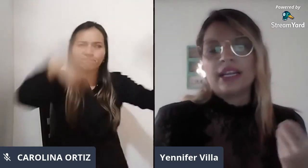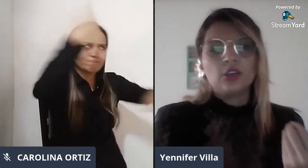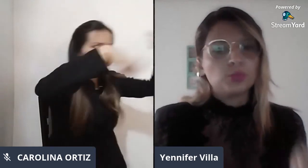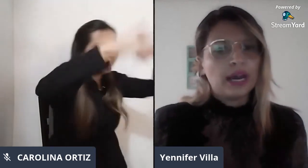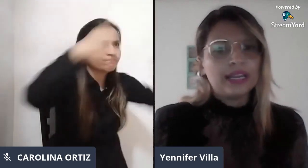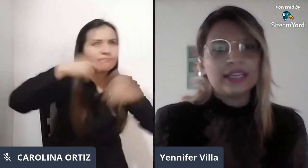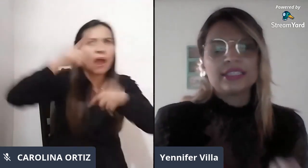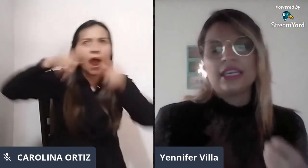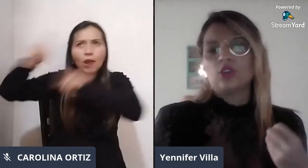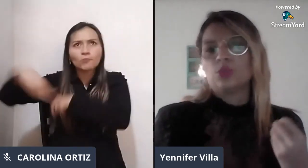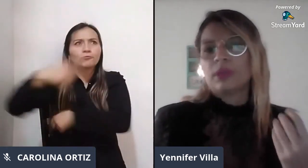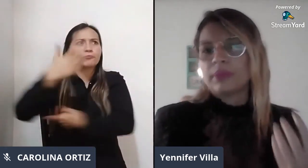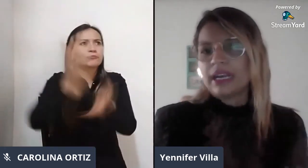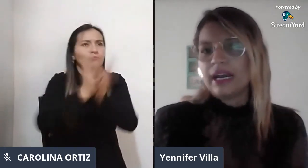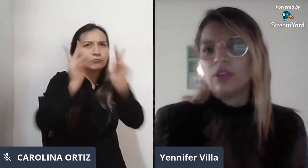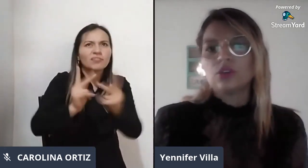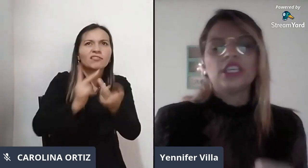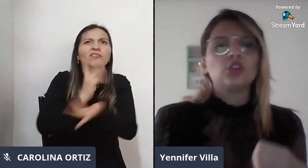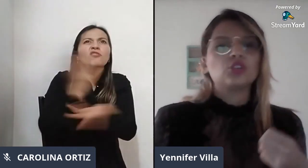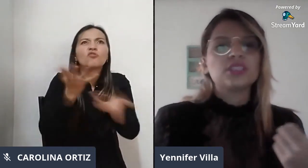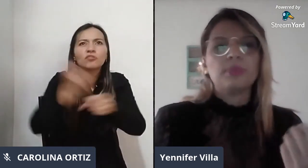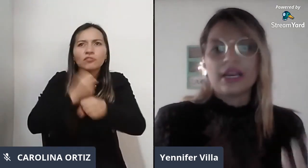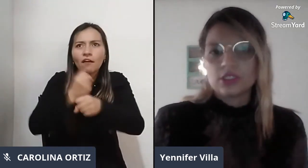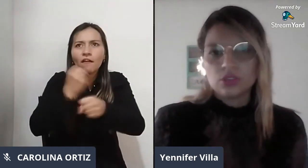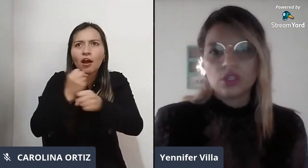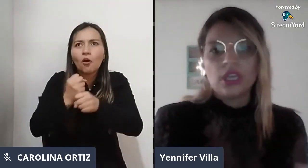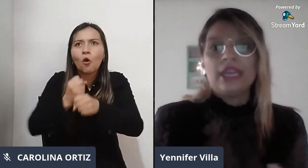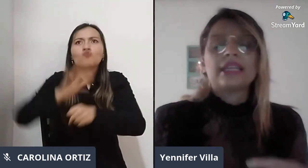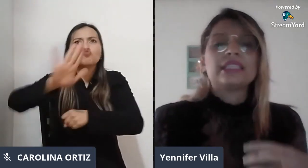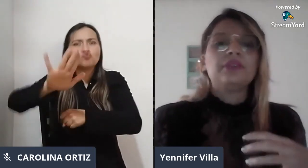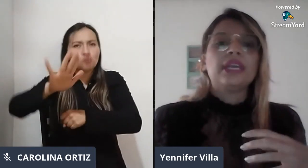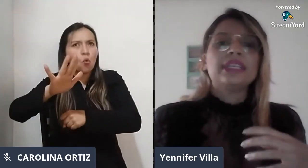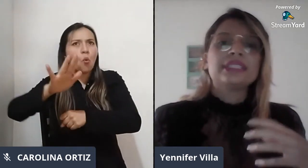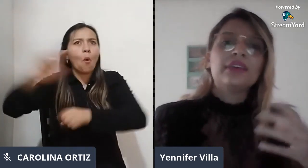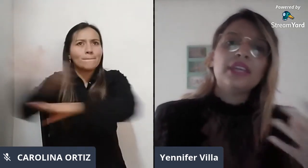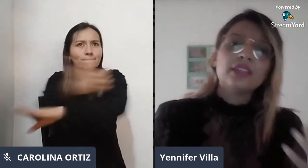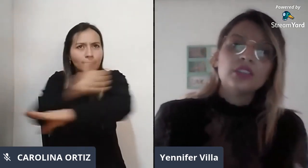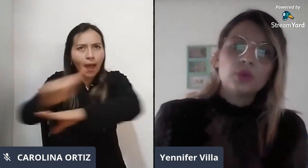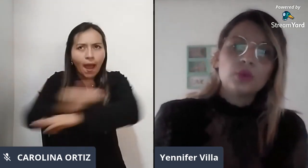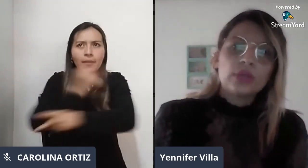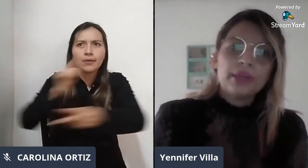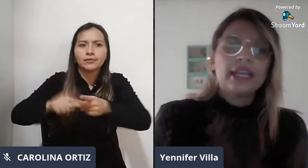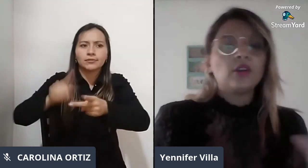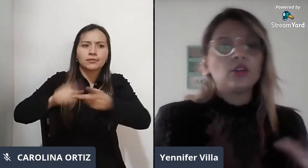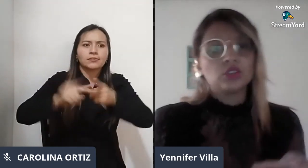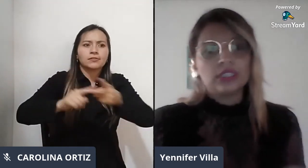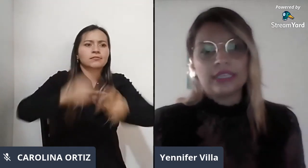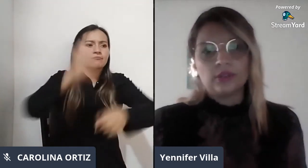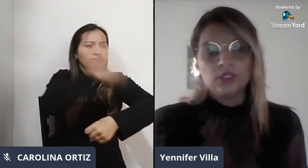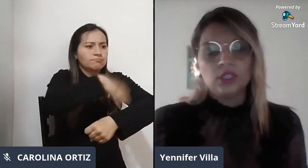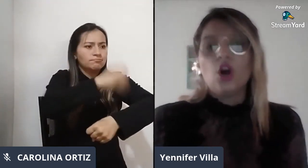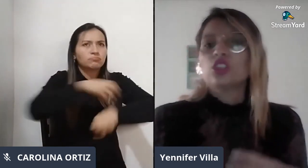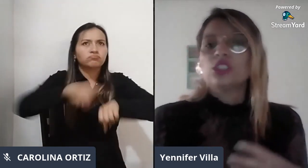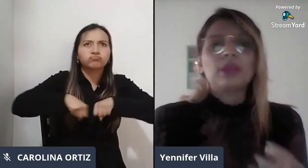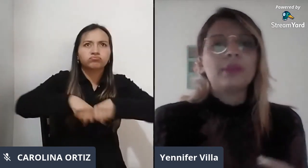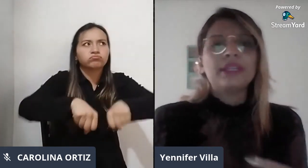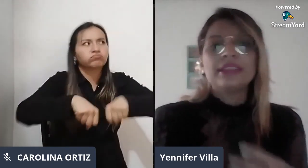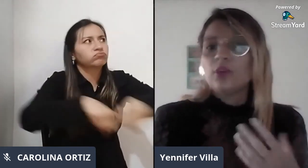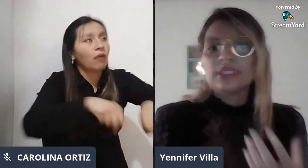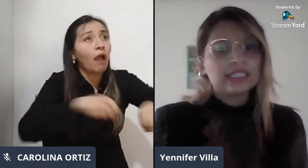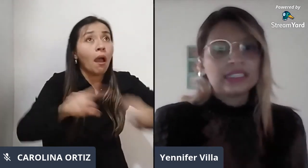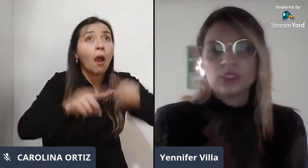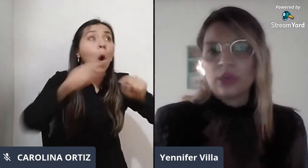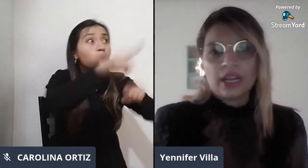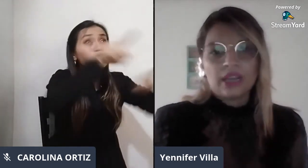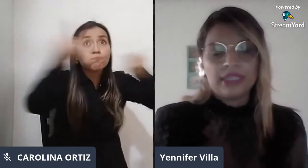estudiantes trabajan en los bares, en los supermercados y en otros espacios que si bien están abiertos de alguna manera no los contrataron o